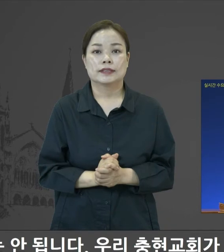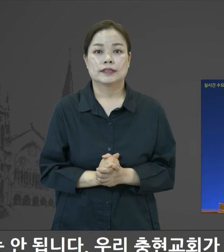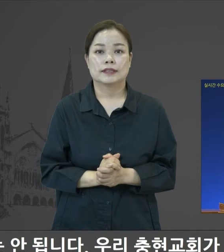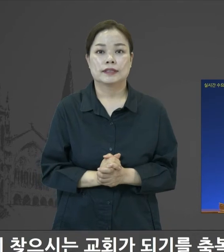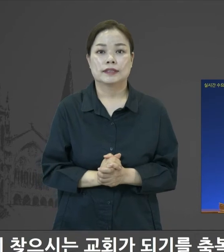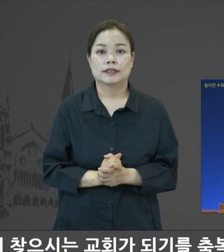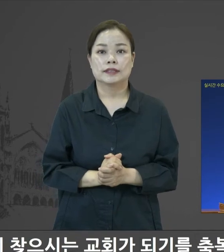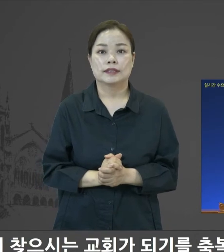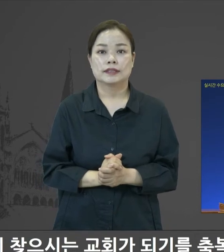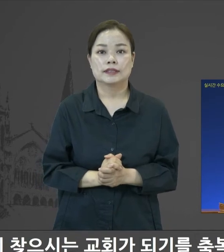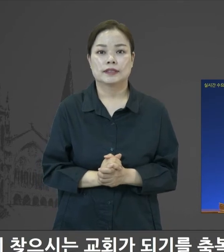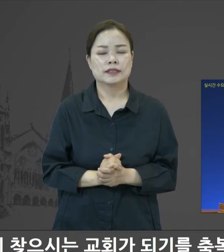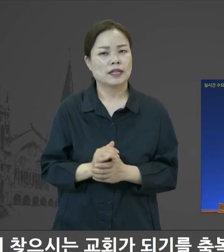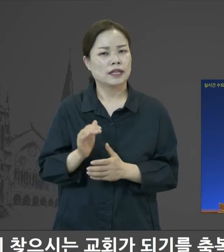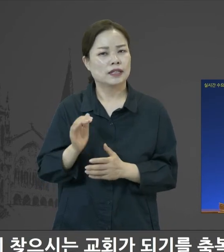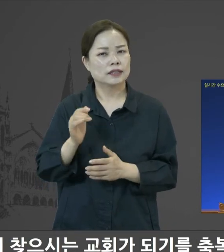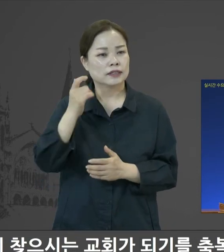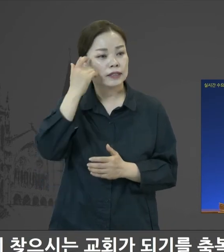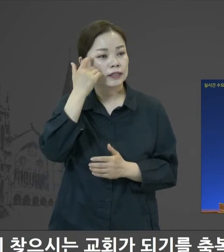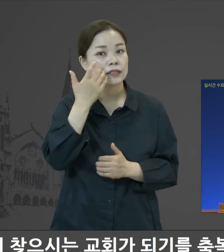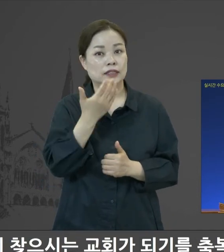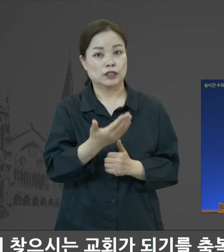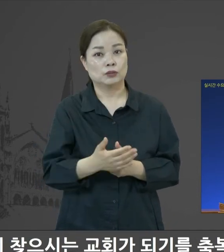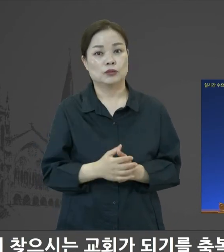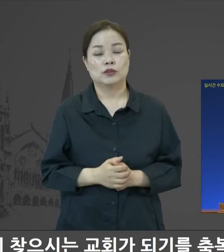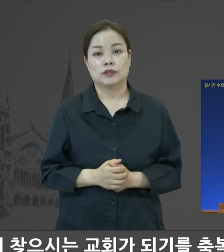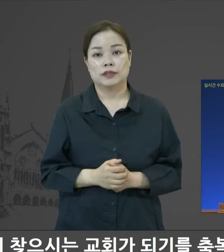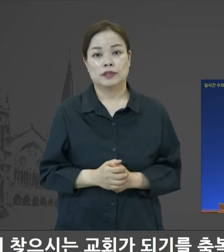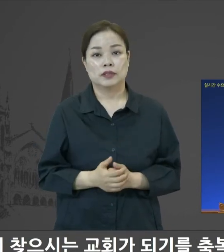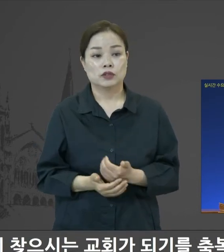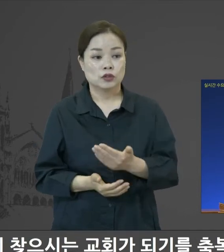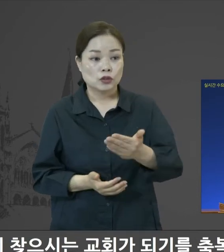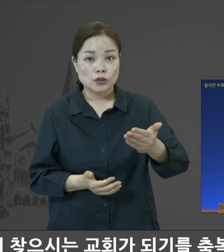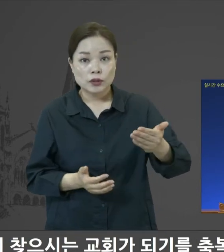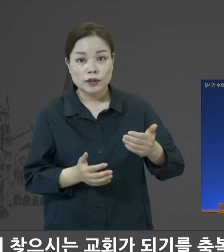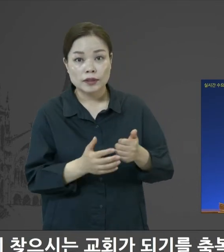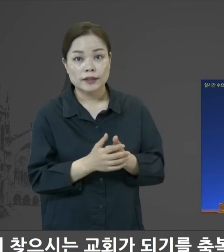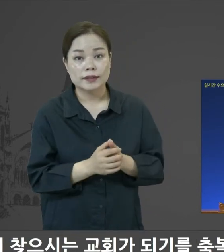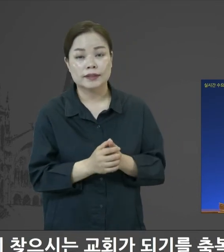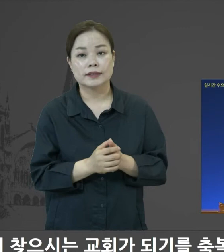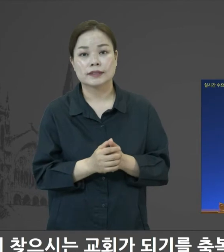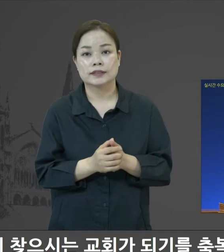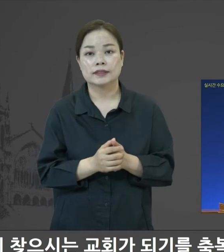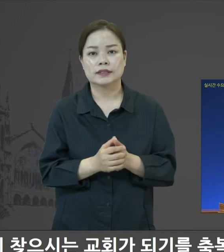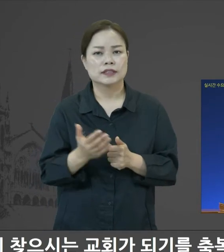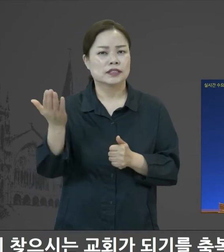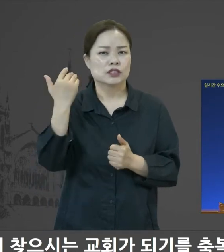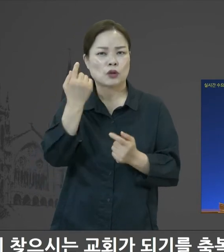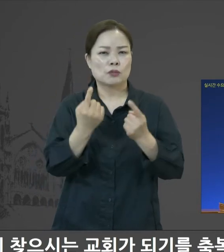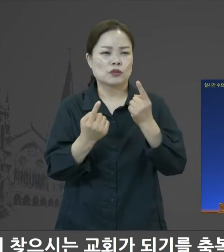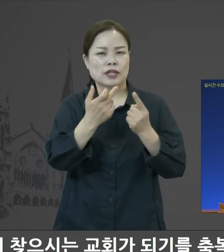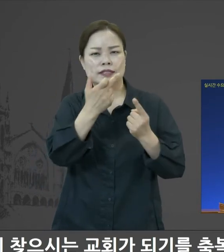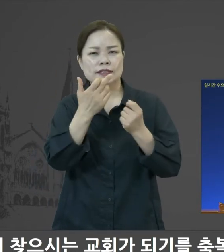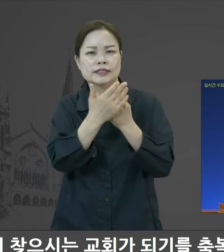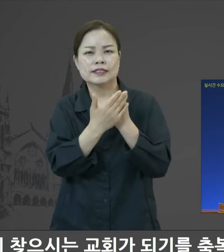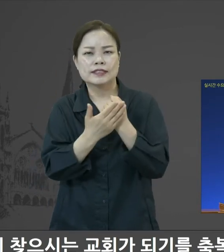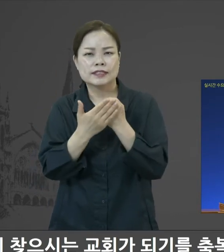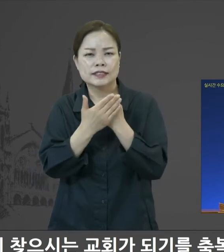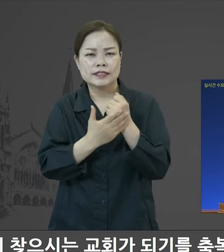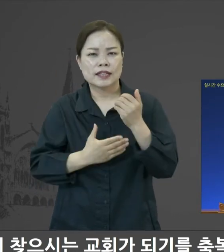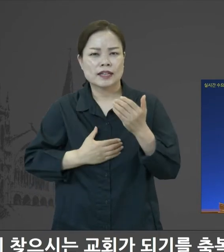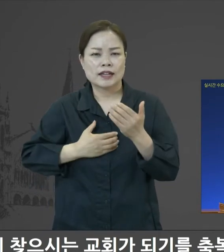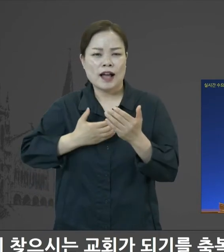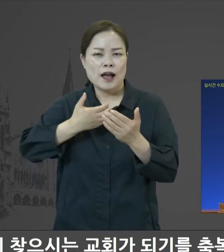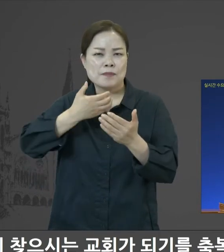여러분, 하나 질문을 드리고 싶습니다. 여러분은 이전보다 더 큰 은혜와